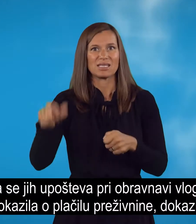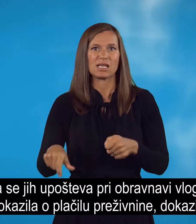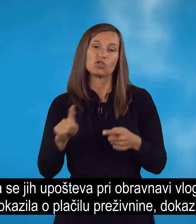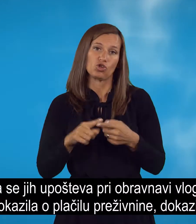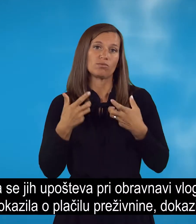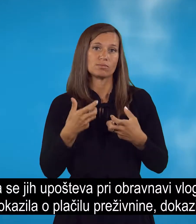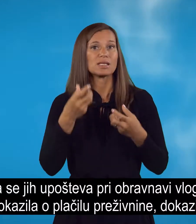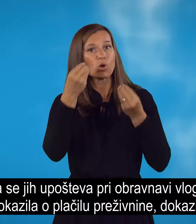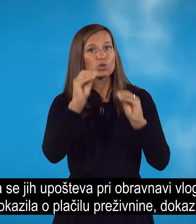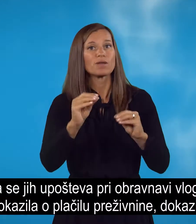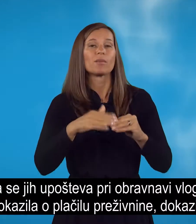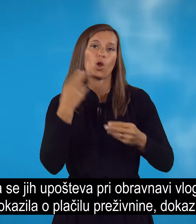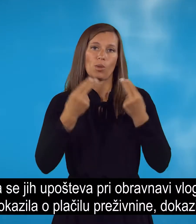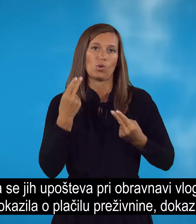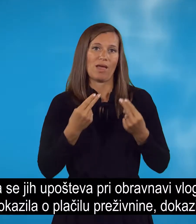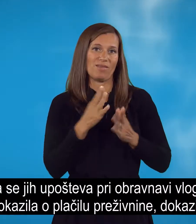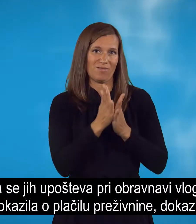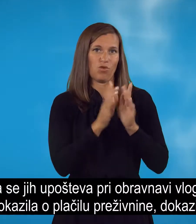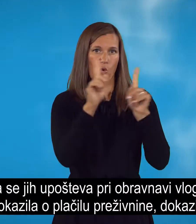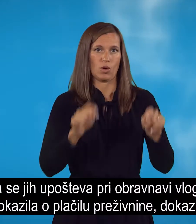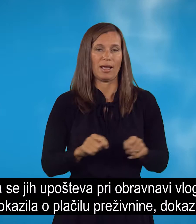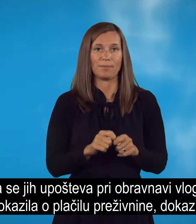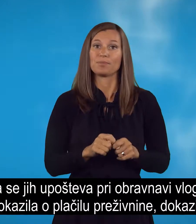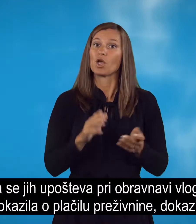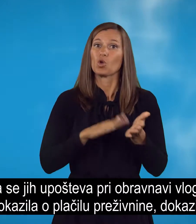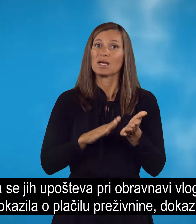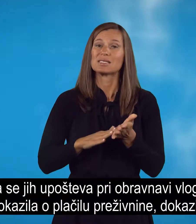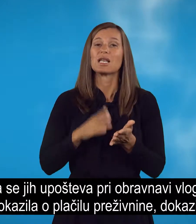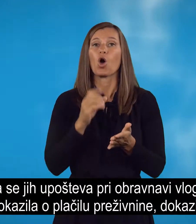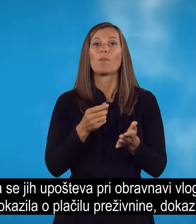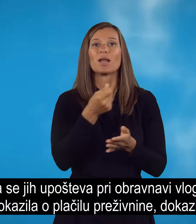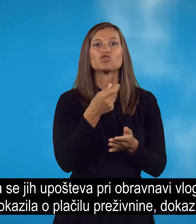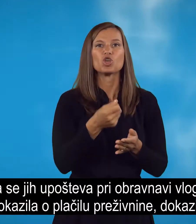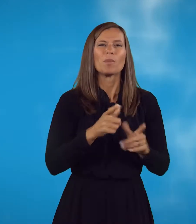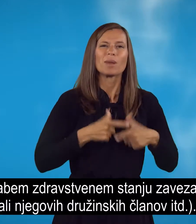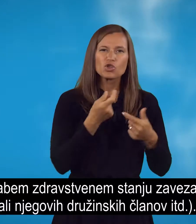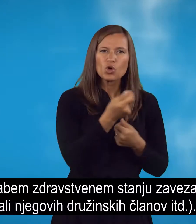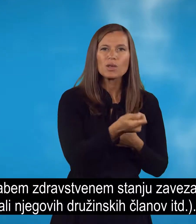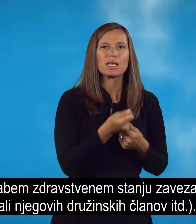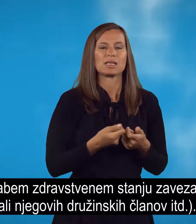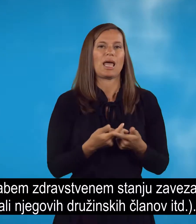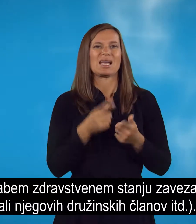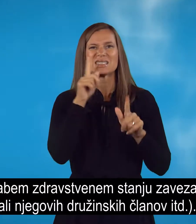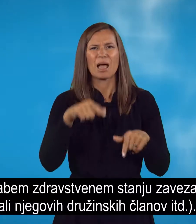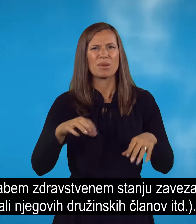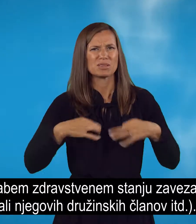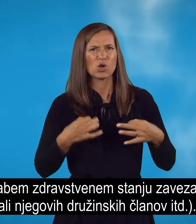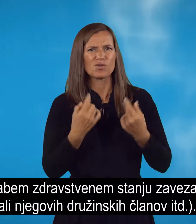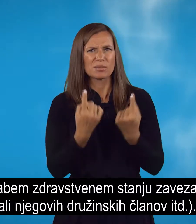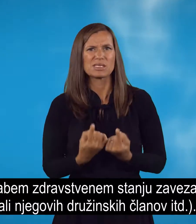upošteva pri obravnavi vloge. Dokazila o plačilu preživnine, dokazila o slabem zdravstvenem stanju zavezanca